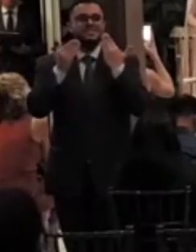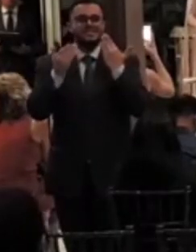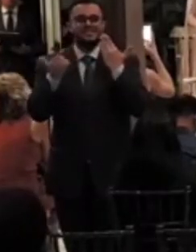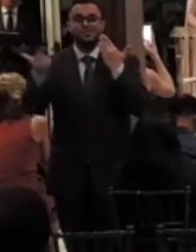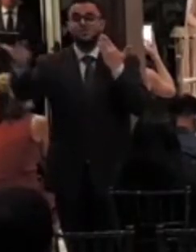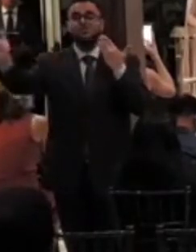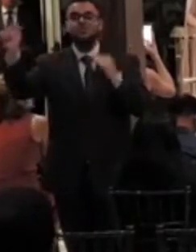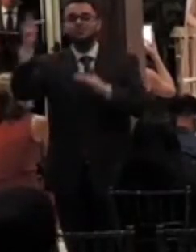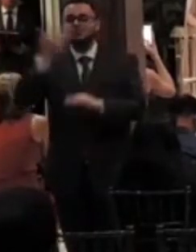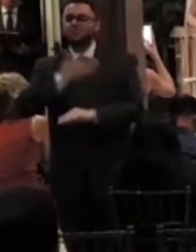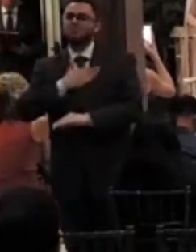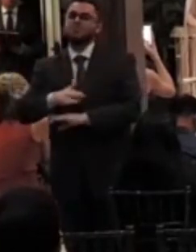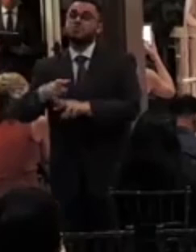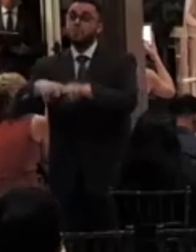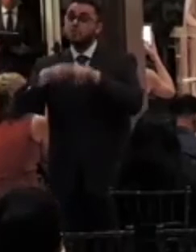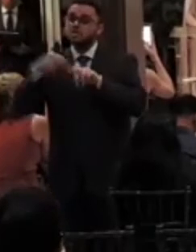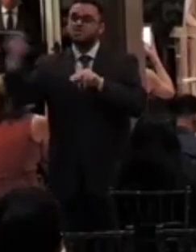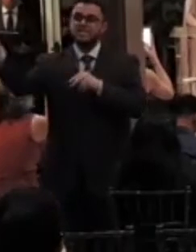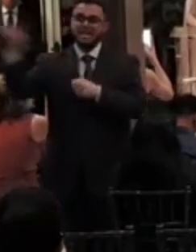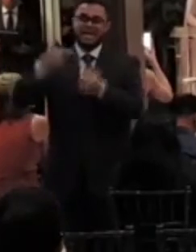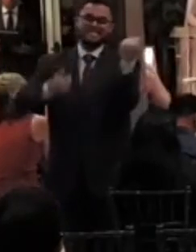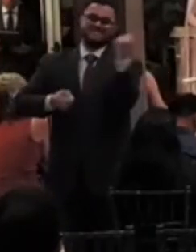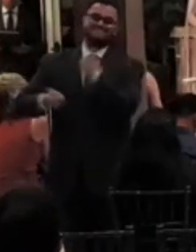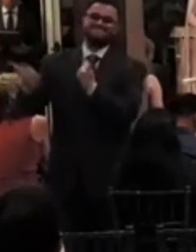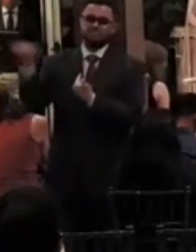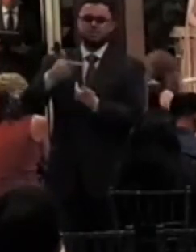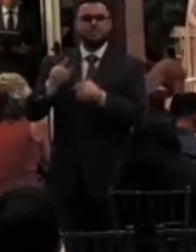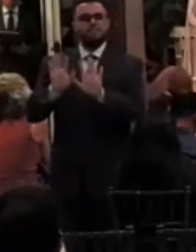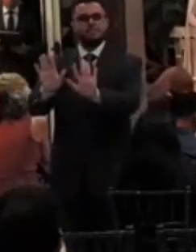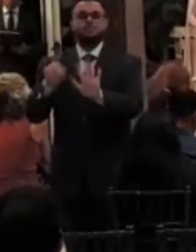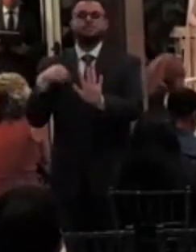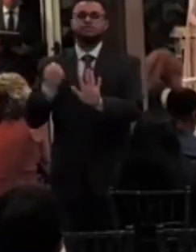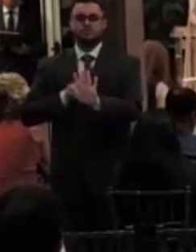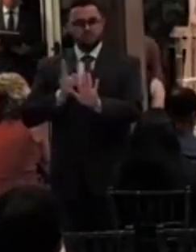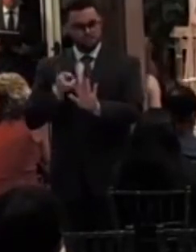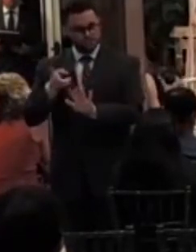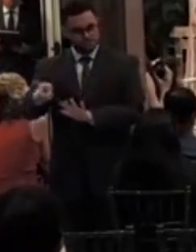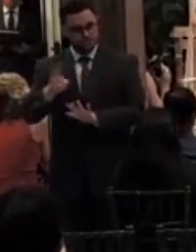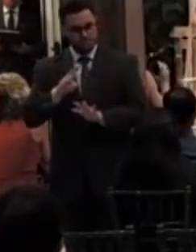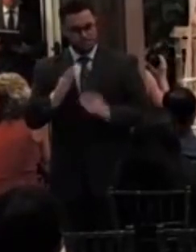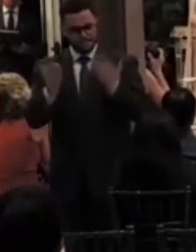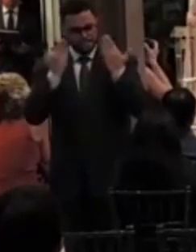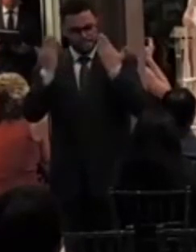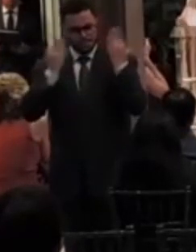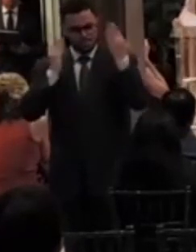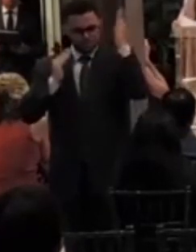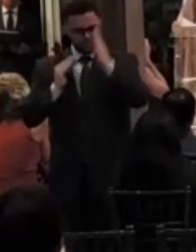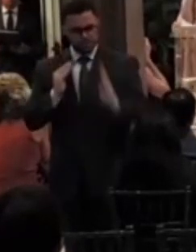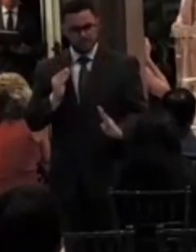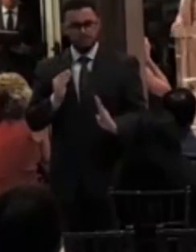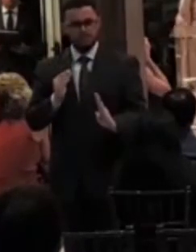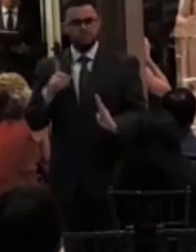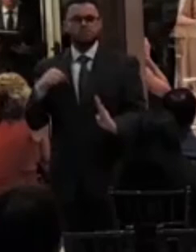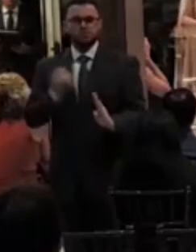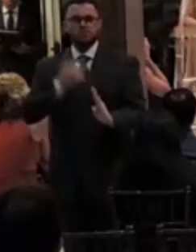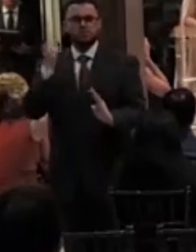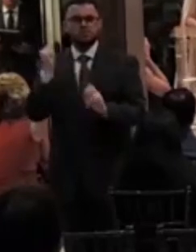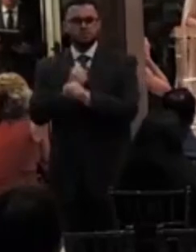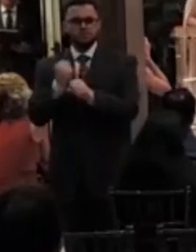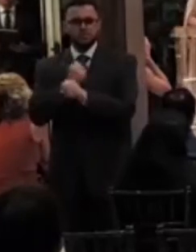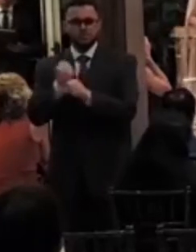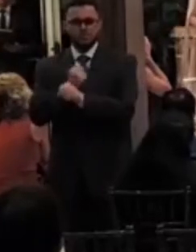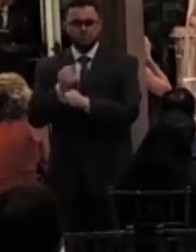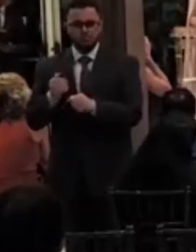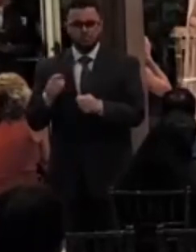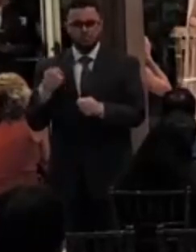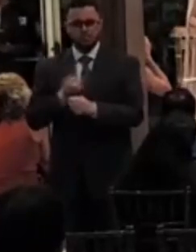isso que é tão atacada. Seguiremos sendo essa psicologia brasileira que construímos. Somos